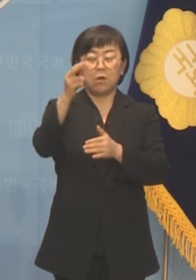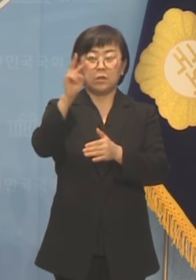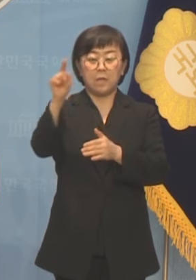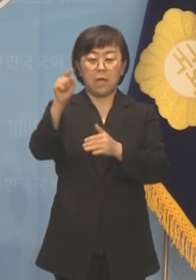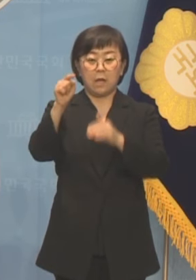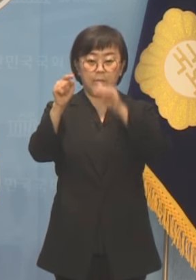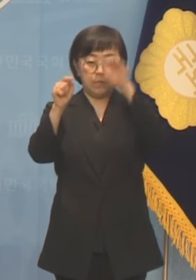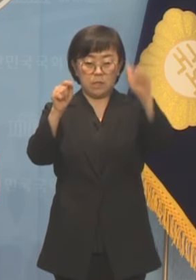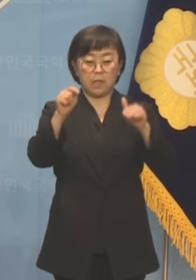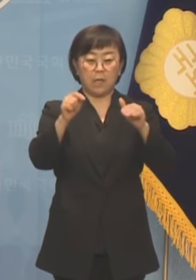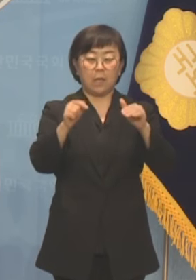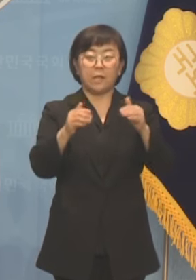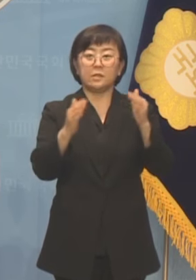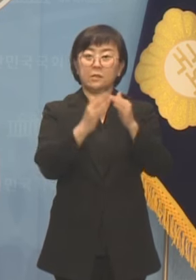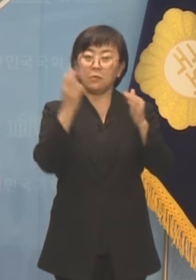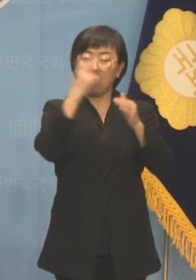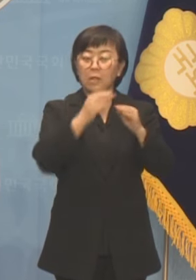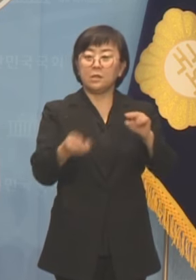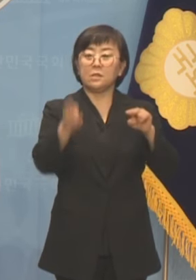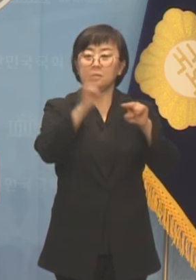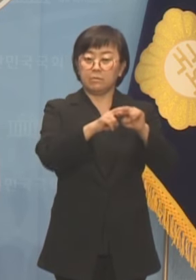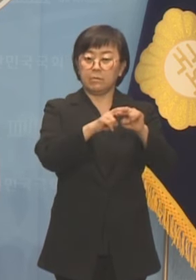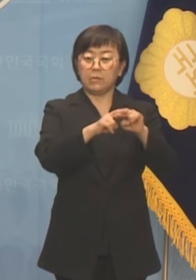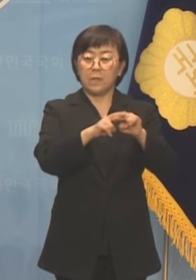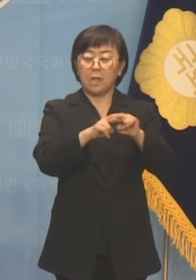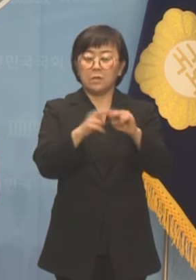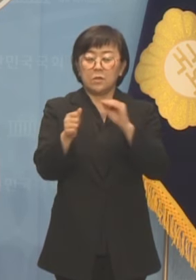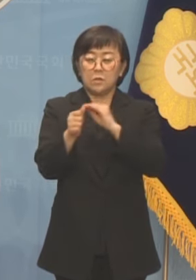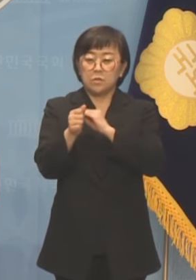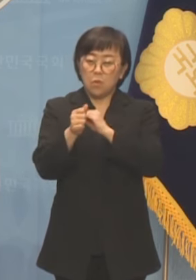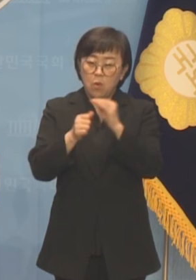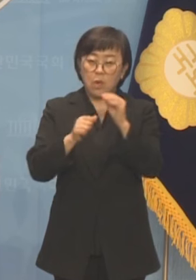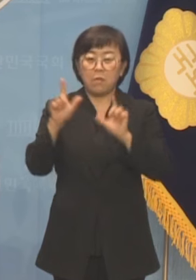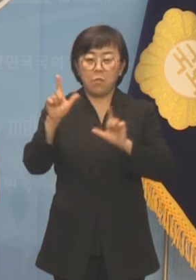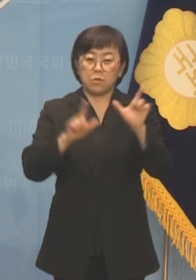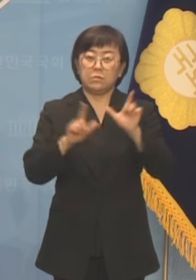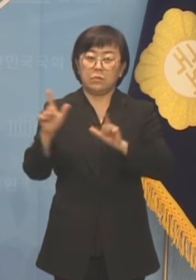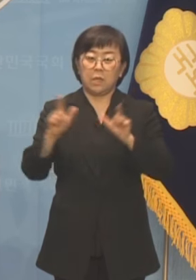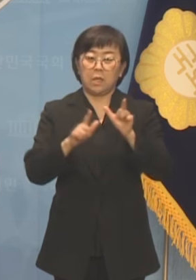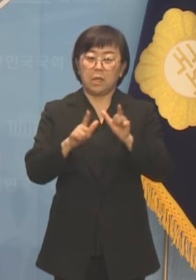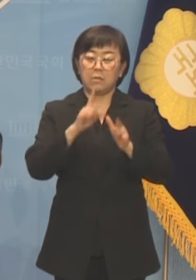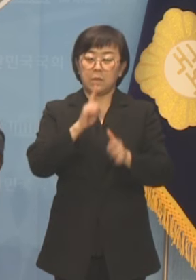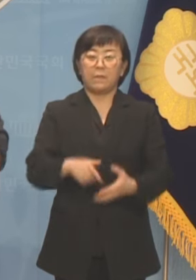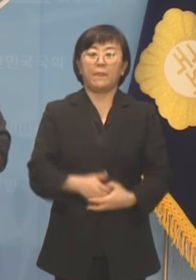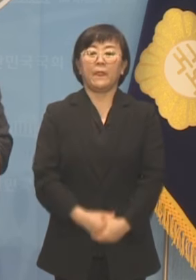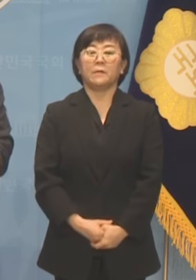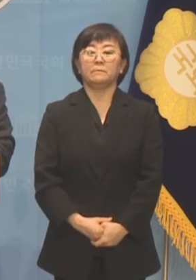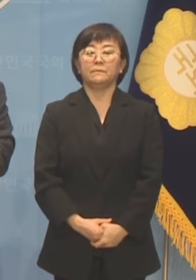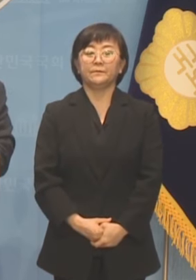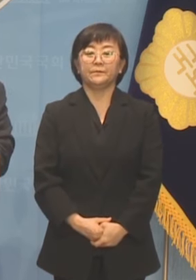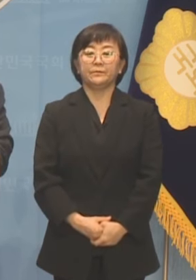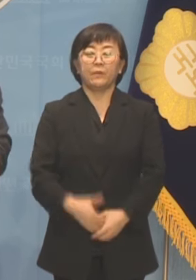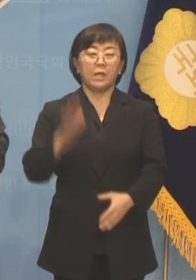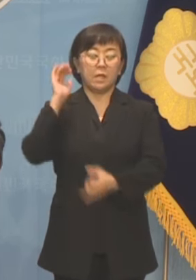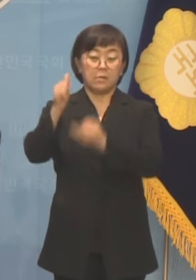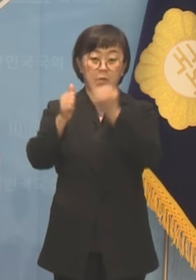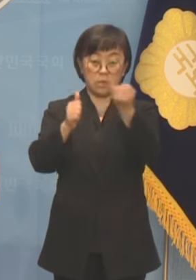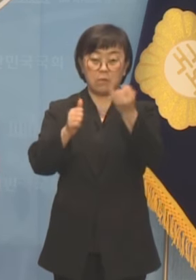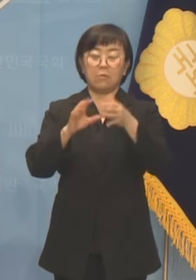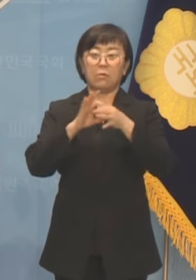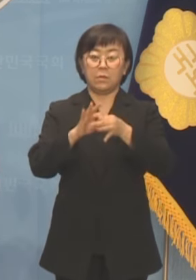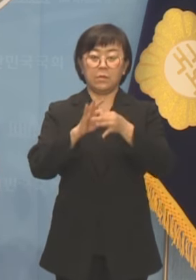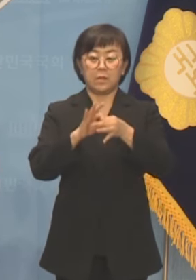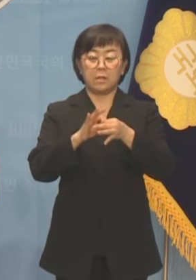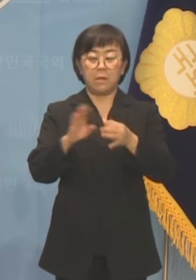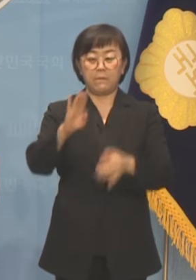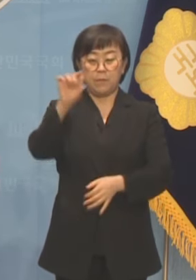집사로 취임한 정말 아주 초라한 비디 원장이다 이렇게 풍자해 봅니다 예 김건희 어사 관련해서